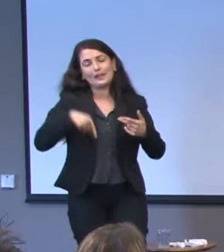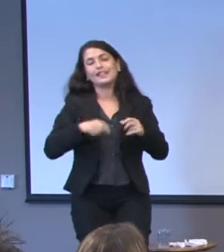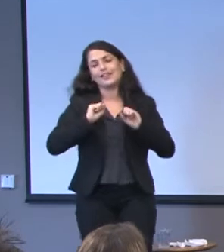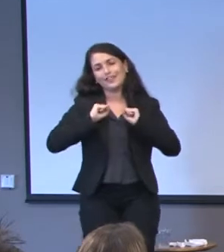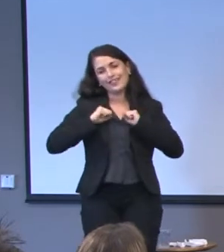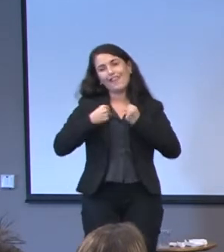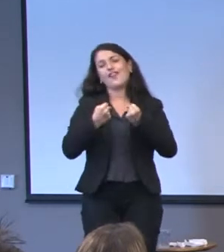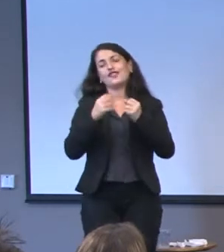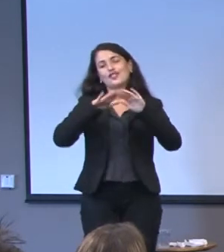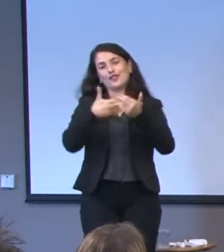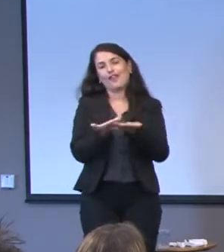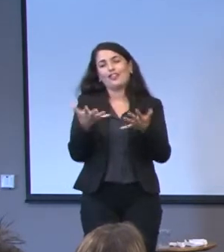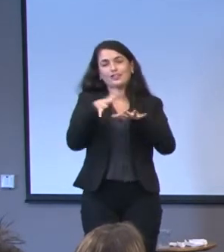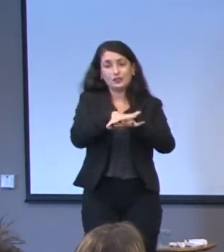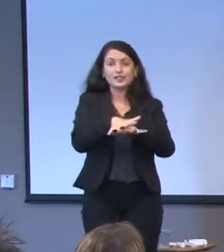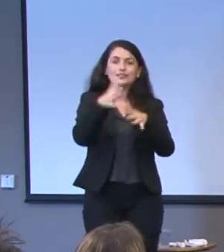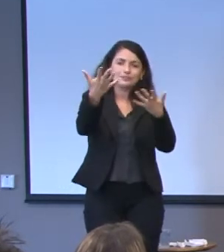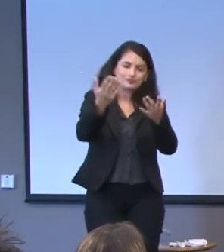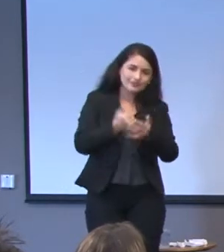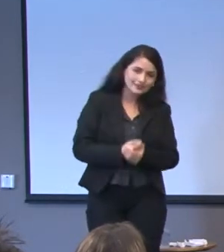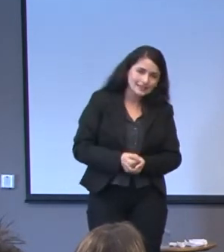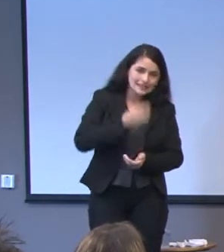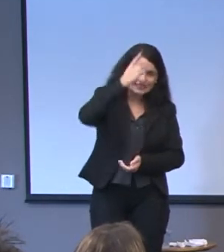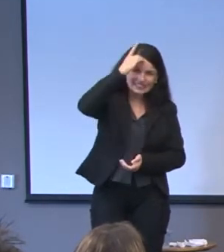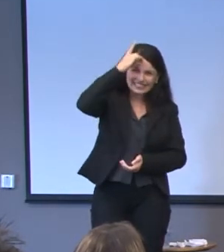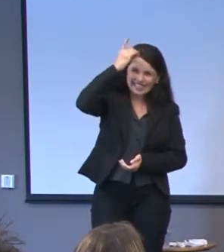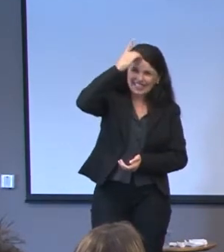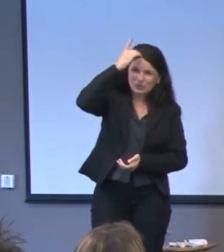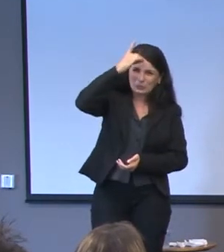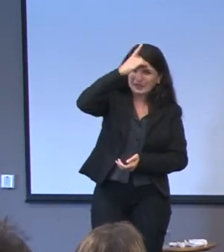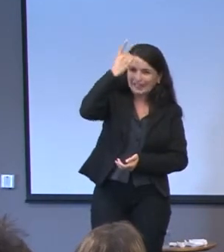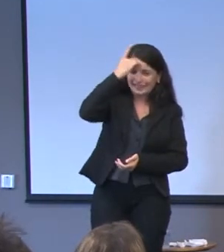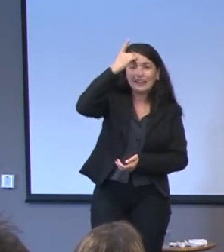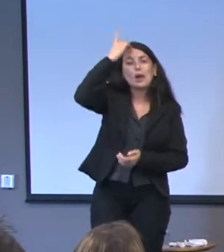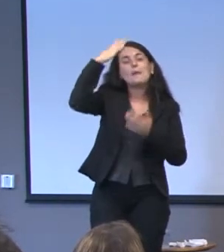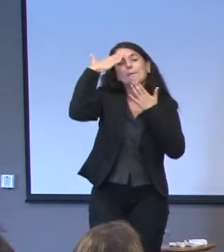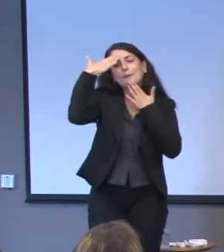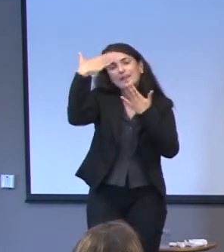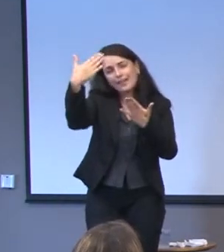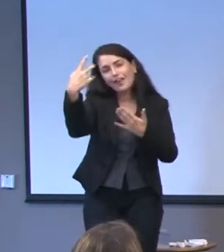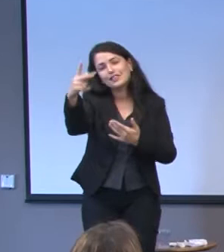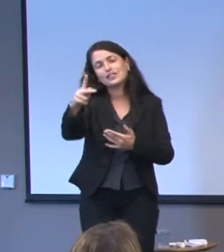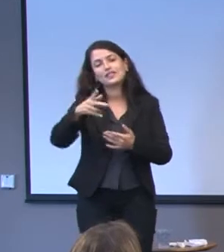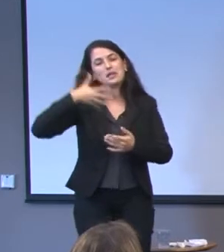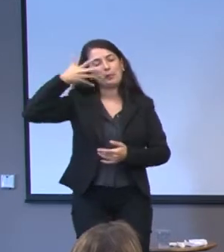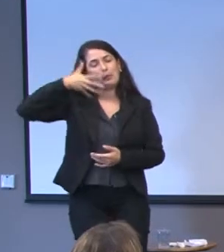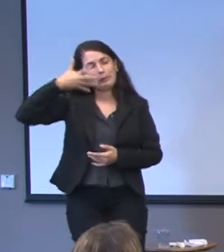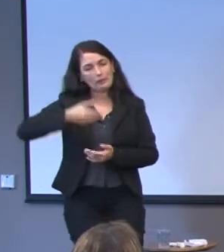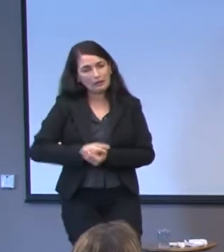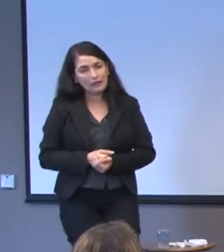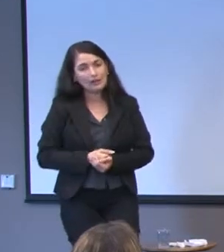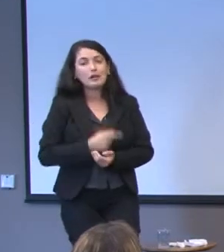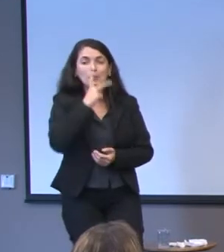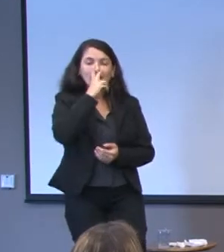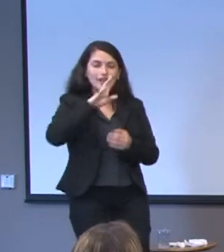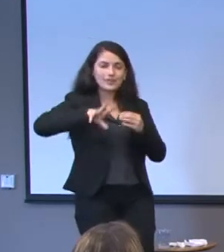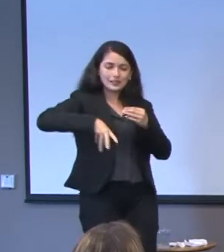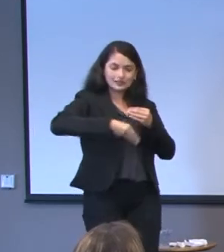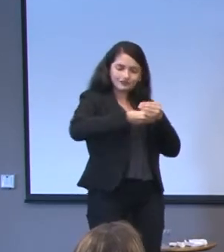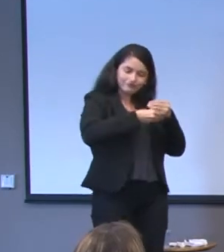escola inclusiva, né? Danilo, obrigado demais pelo teu relato. E ele